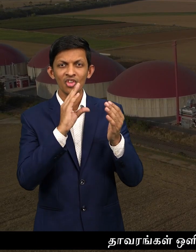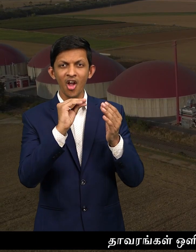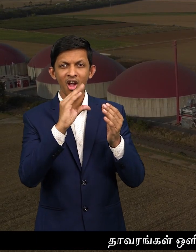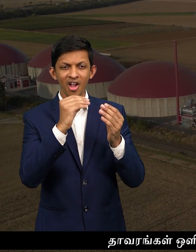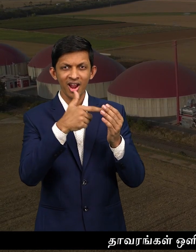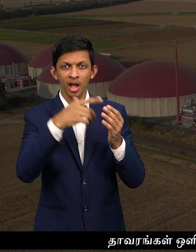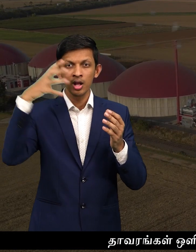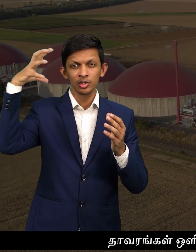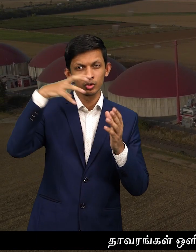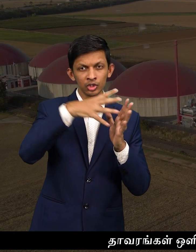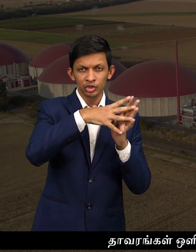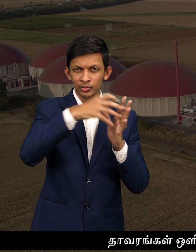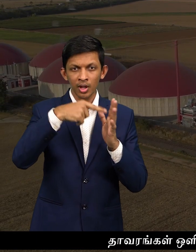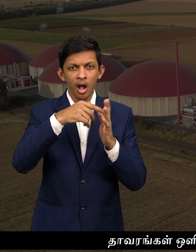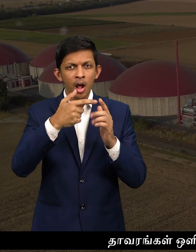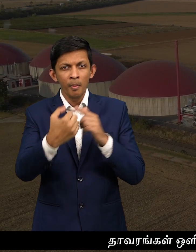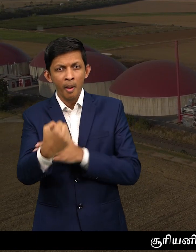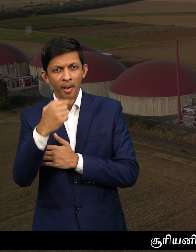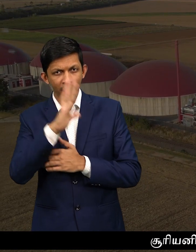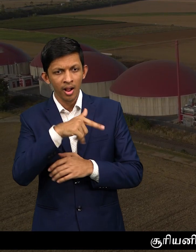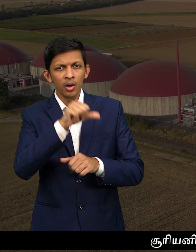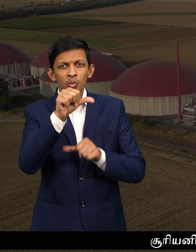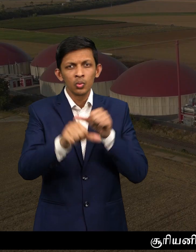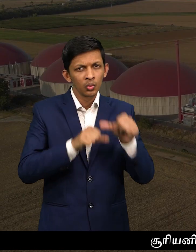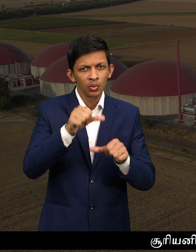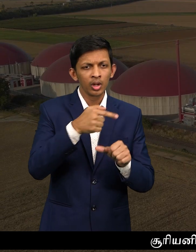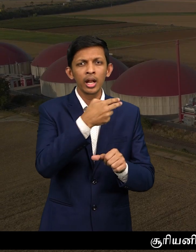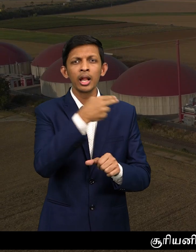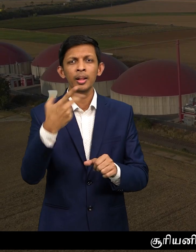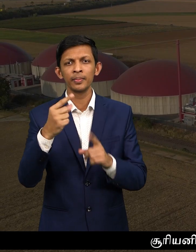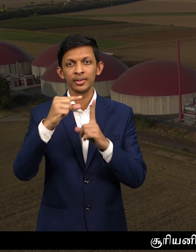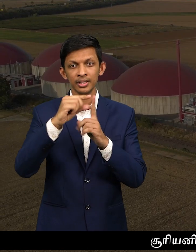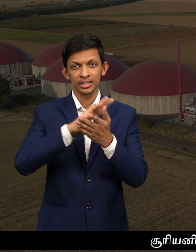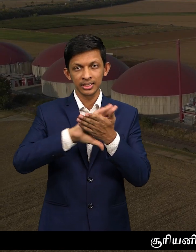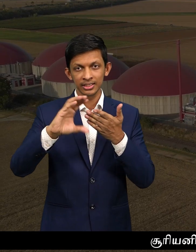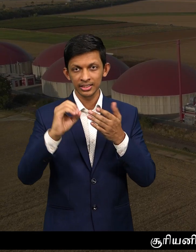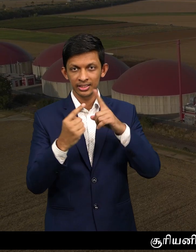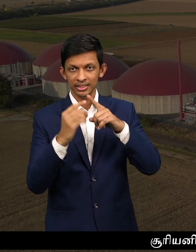தாவரங்கள் ஒளிர்ச்சேர்க்கை எனப்படும் செயல்பாட்டின் சூரியனின் ஆற்றலை உறிஞ்சுகின்றன.